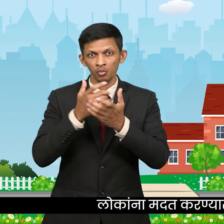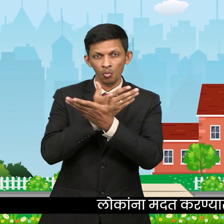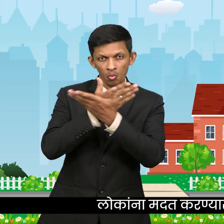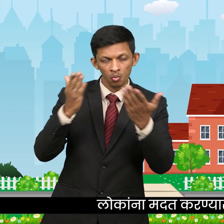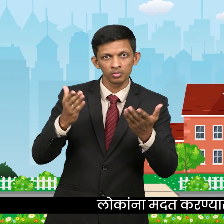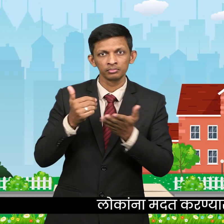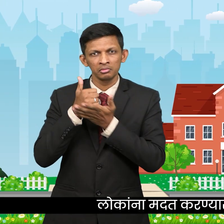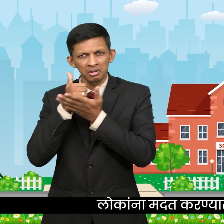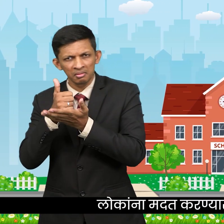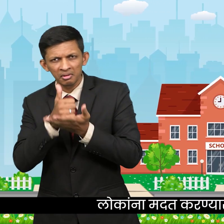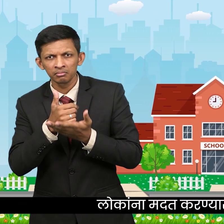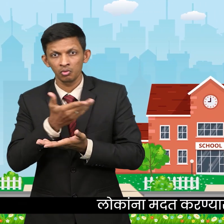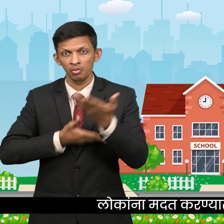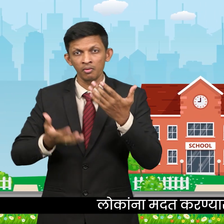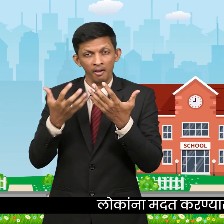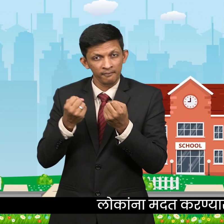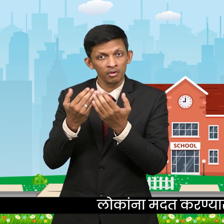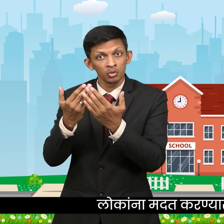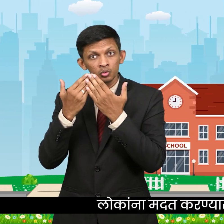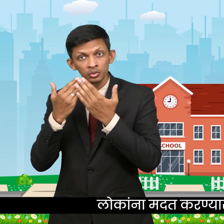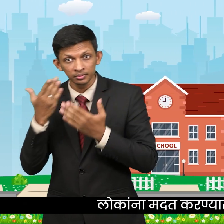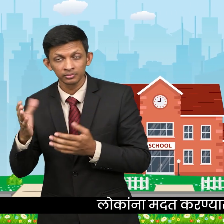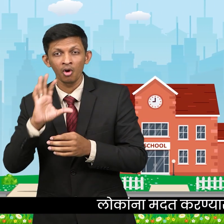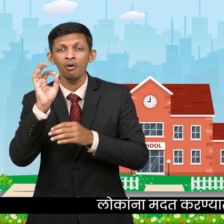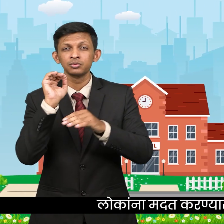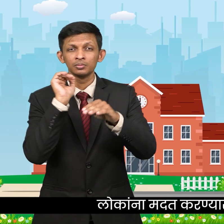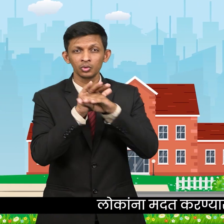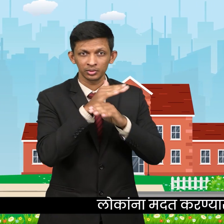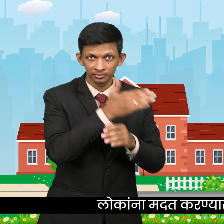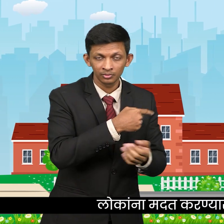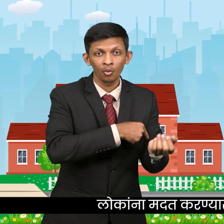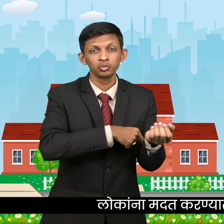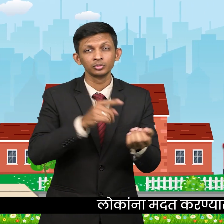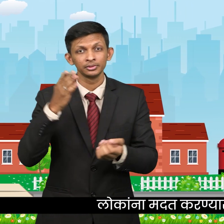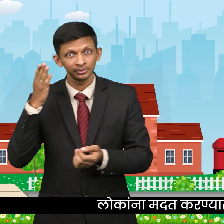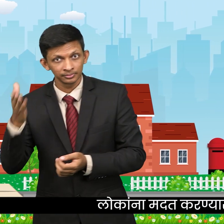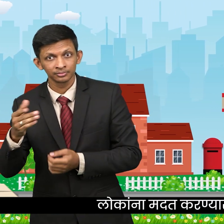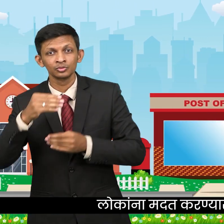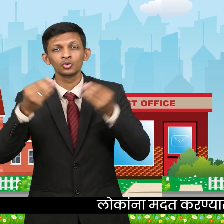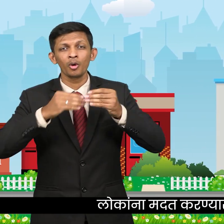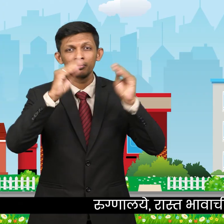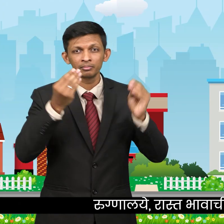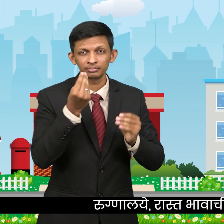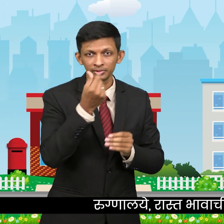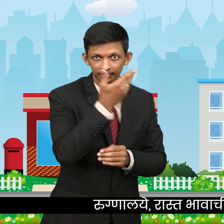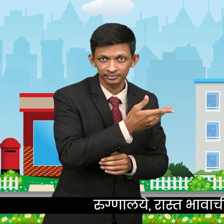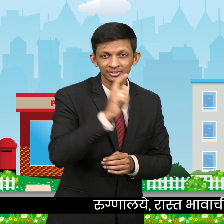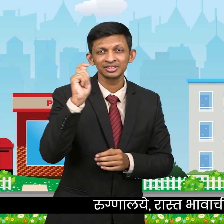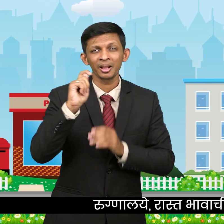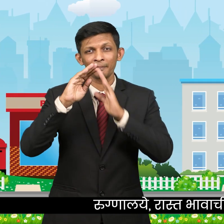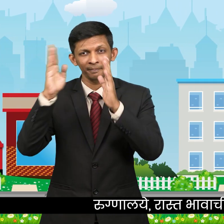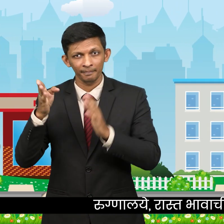लोकांना मदत करण्यासाठी आपल्याकडे शाळा, पोस्ट ऑफिस,